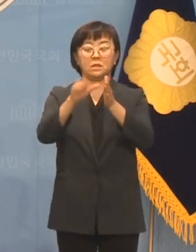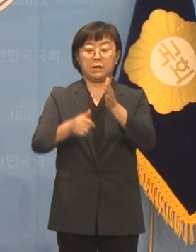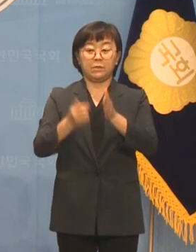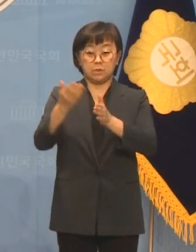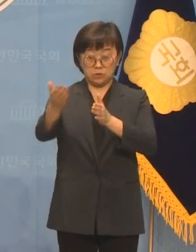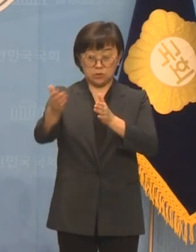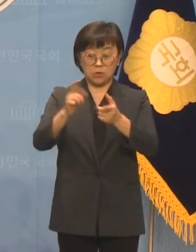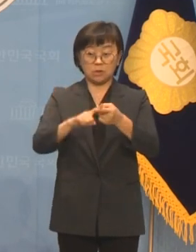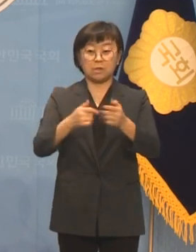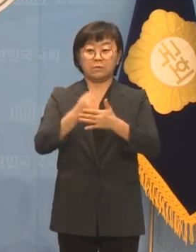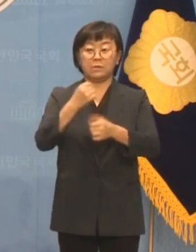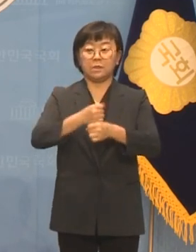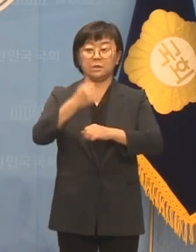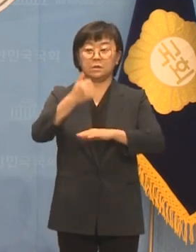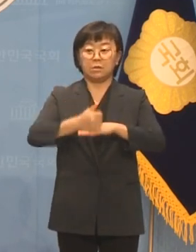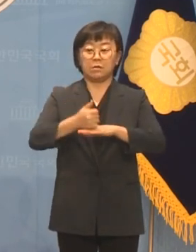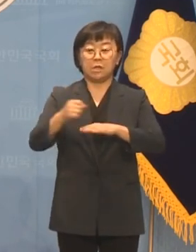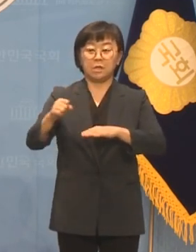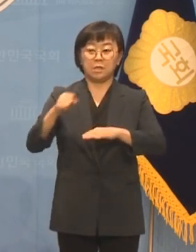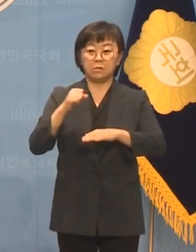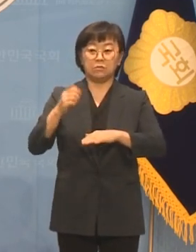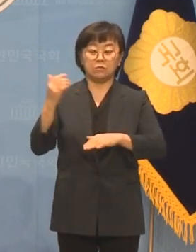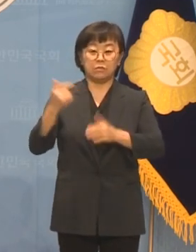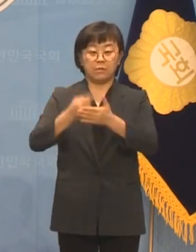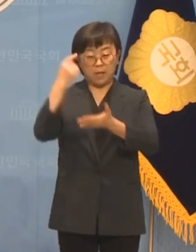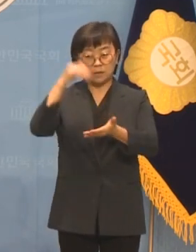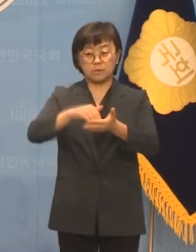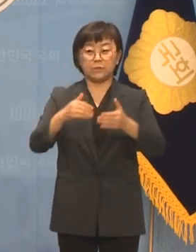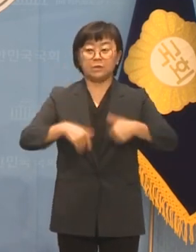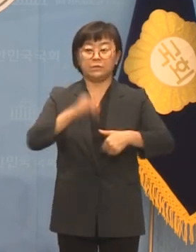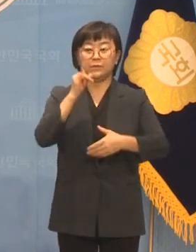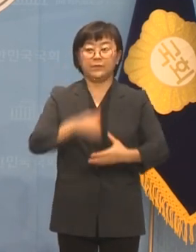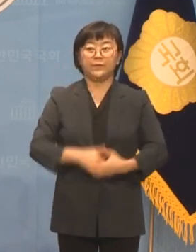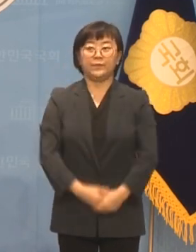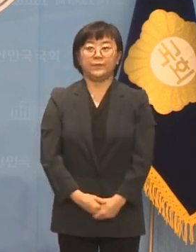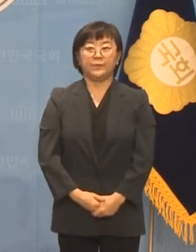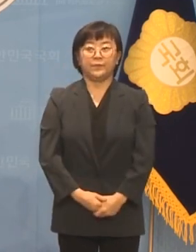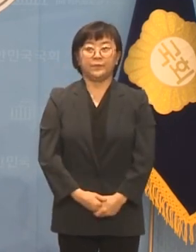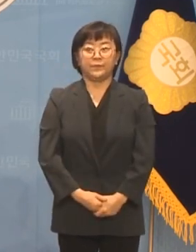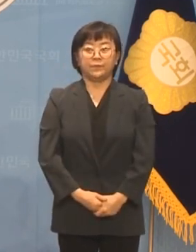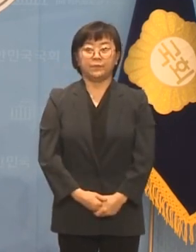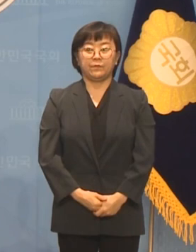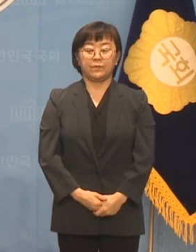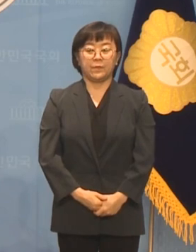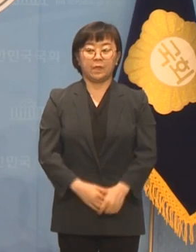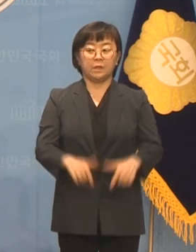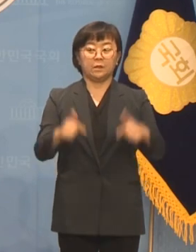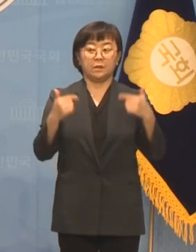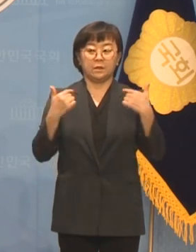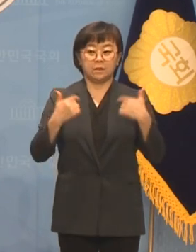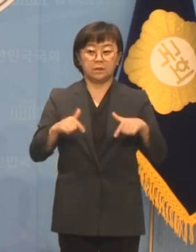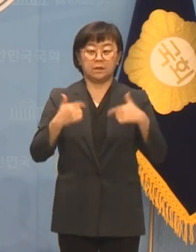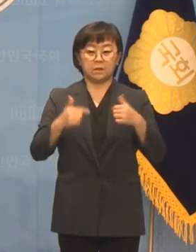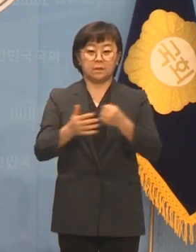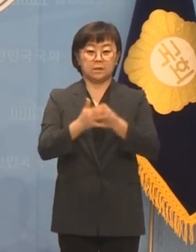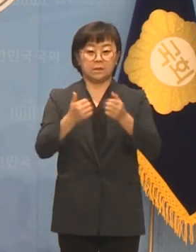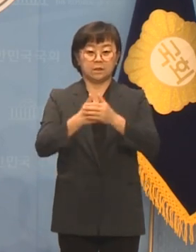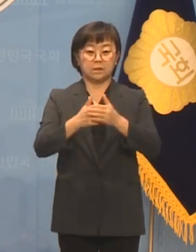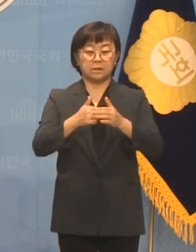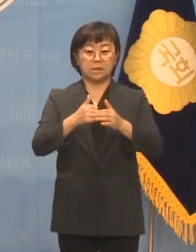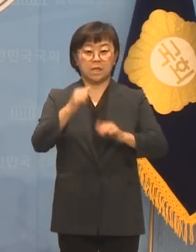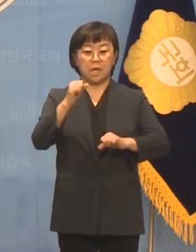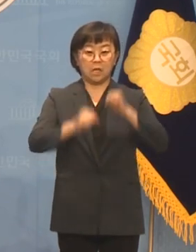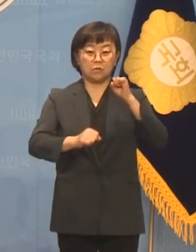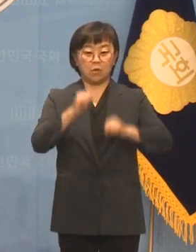꼴을 만든 세력은 반성해야 합니다 그렇다고 늘 그러는 지시라고